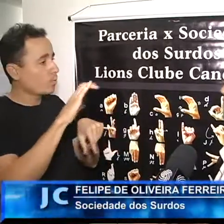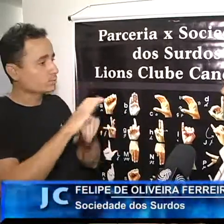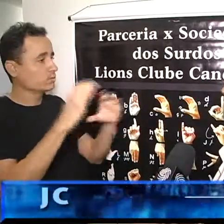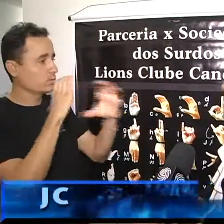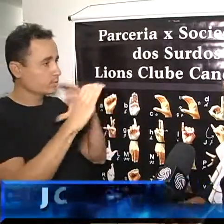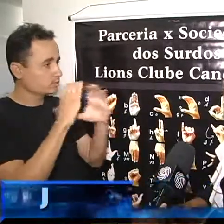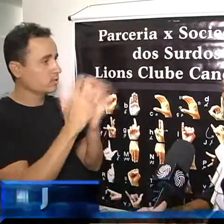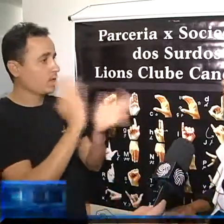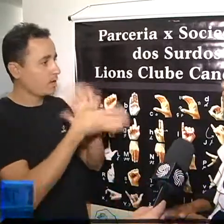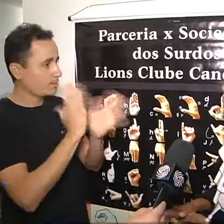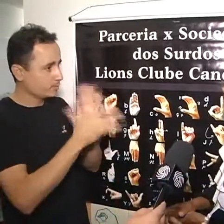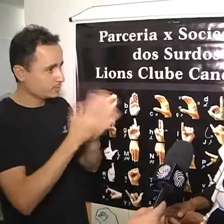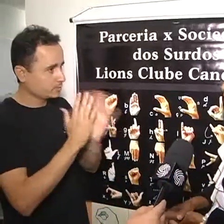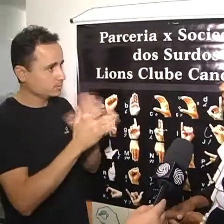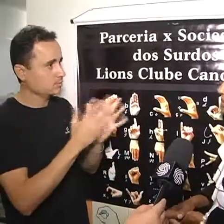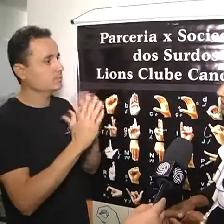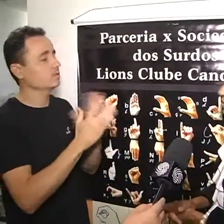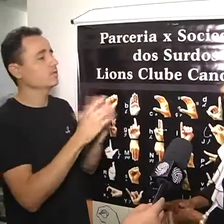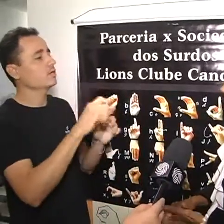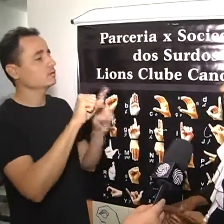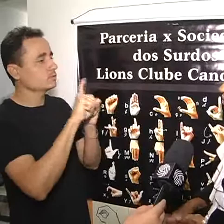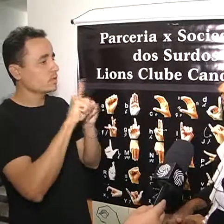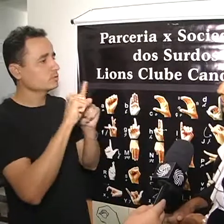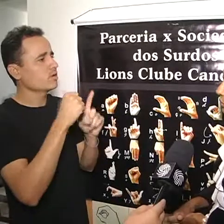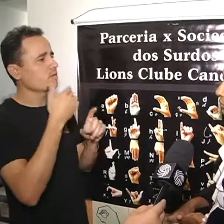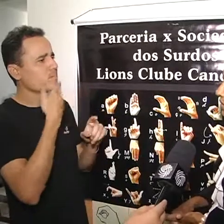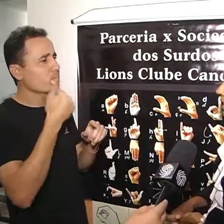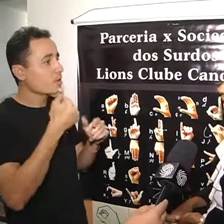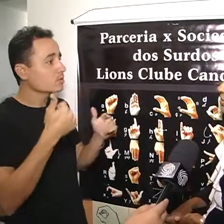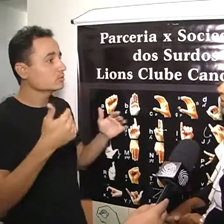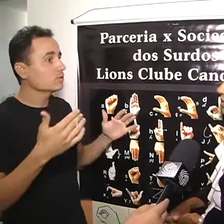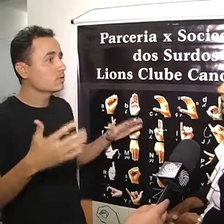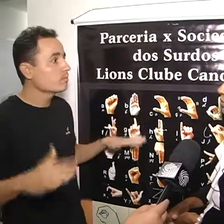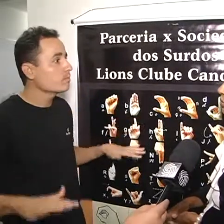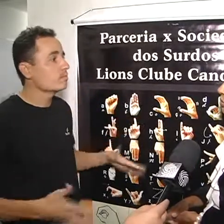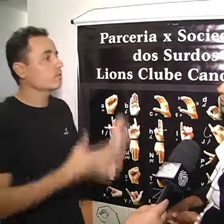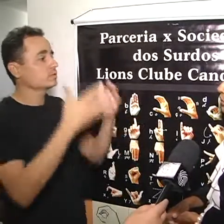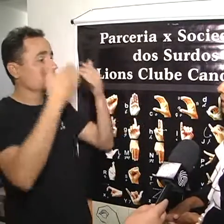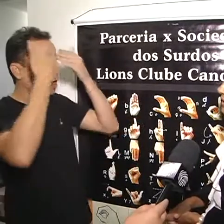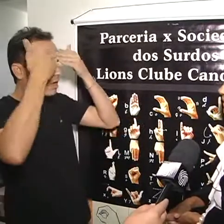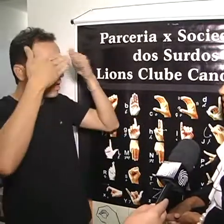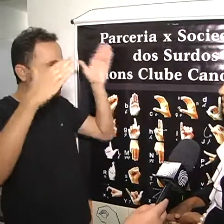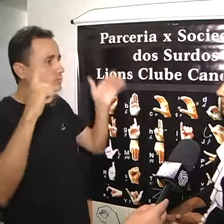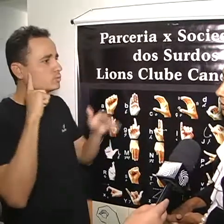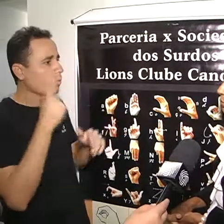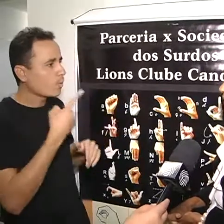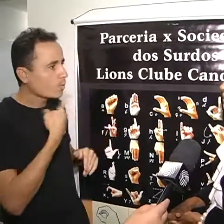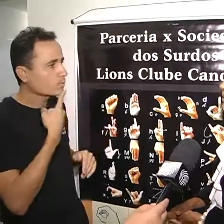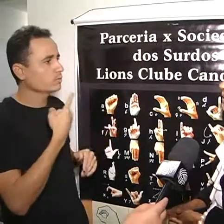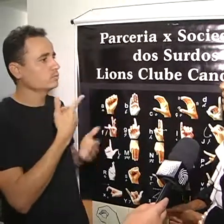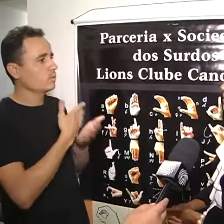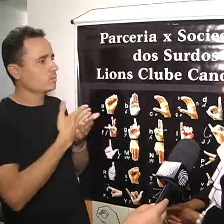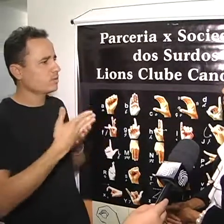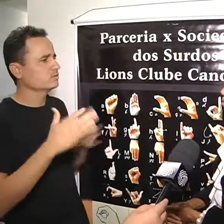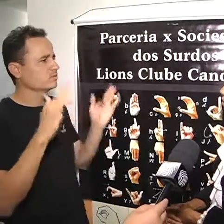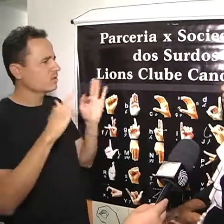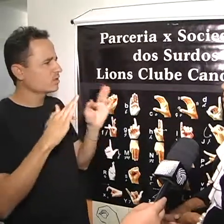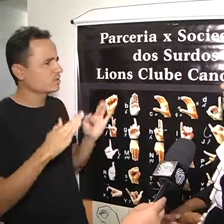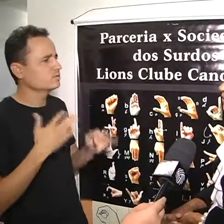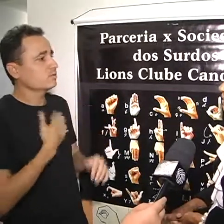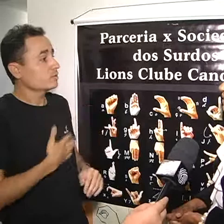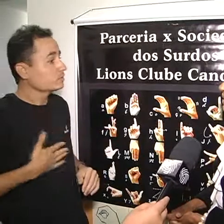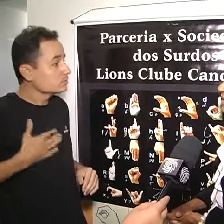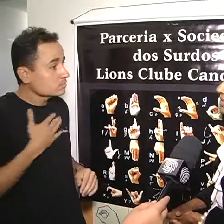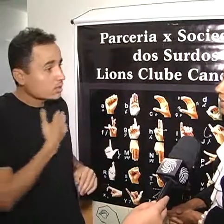na saúde. A gente dá cursos de Libras na Sociedade dos Surdos. A Sociedade dos Surdos, ela está crescendo, está abrindo a cabeça do